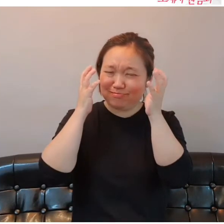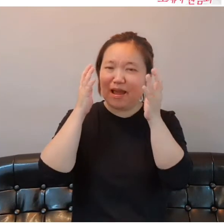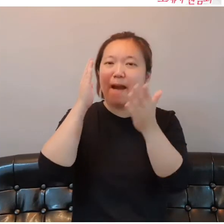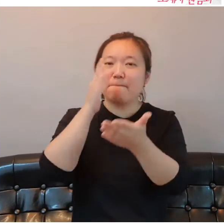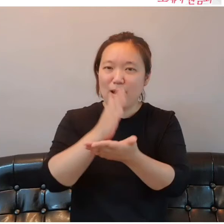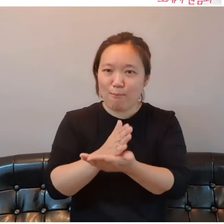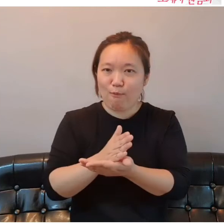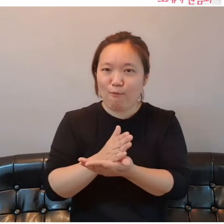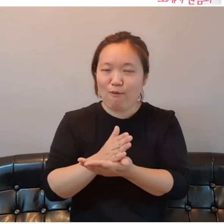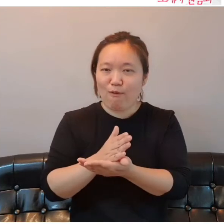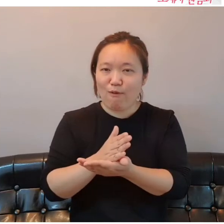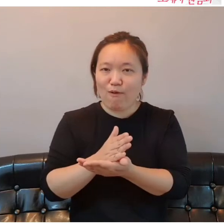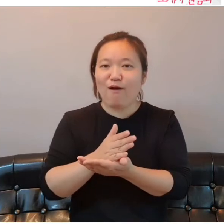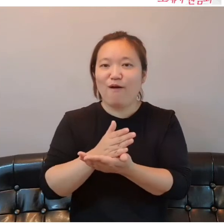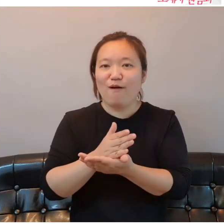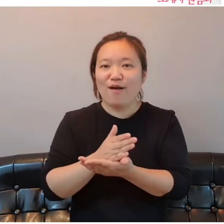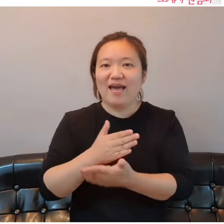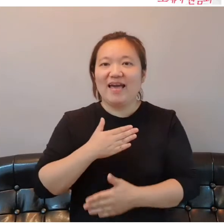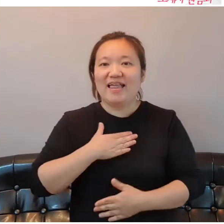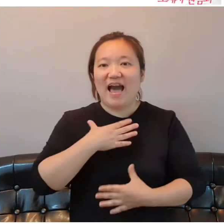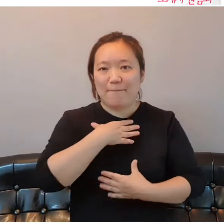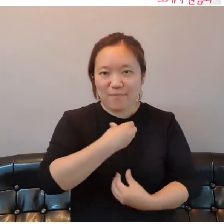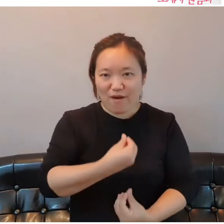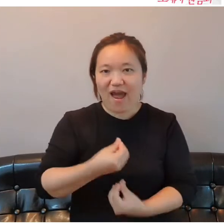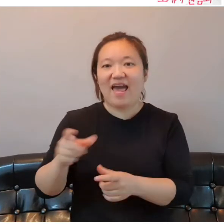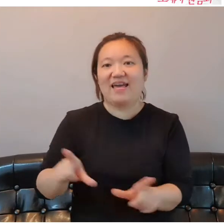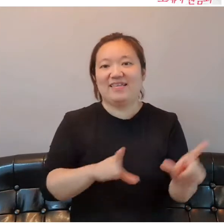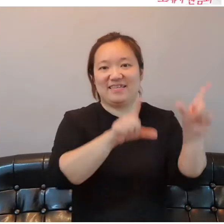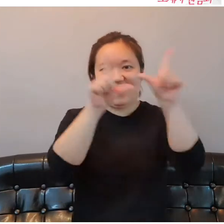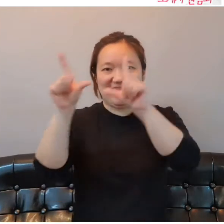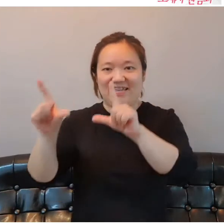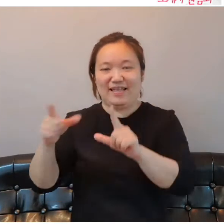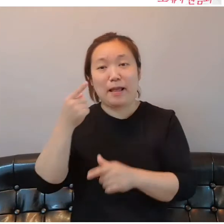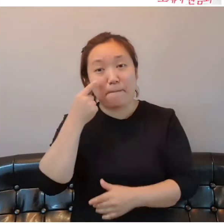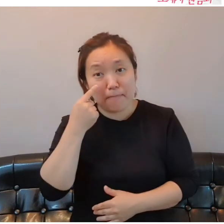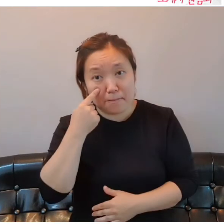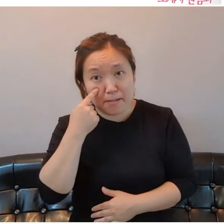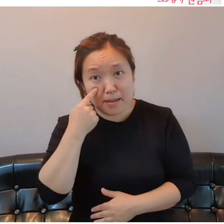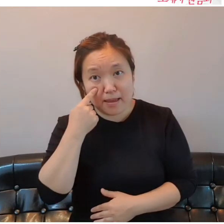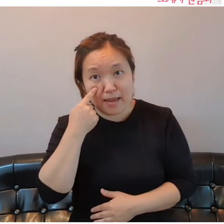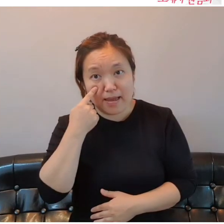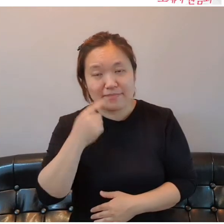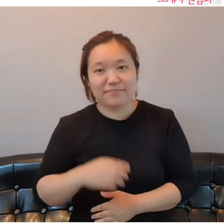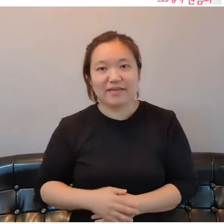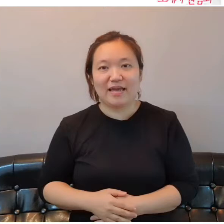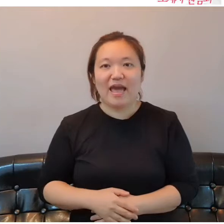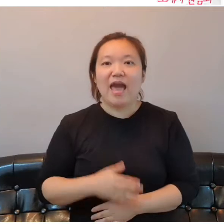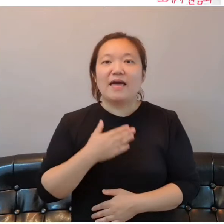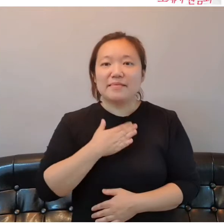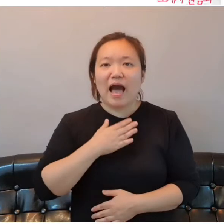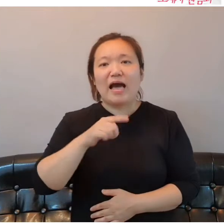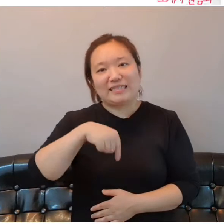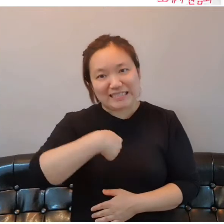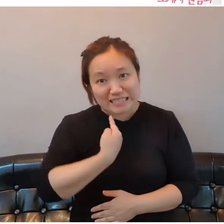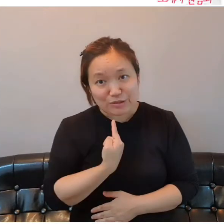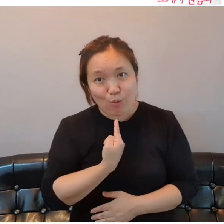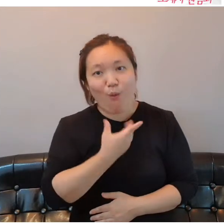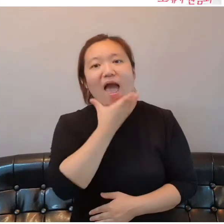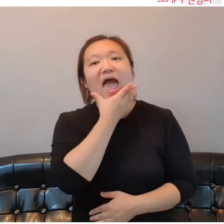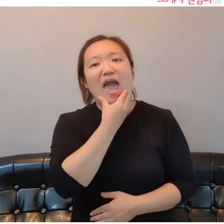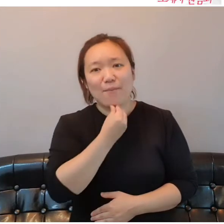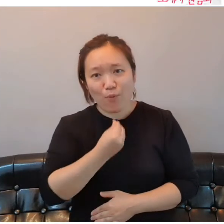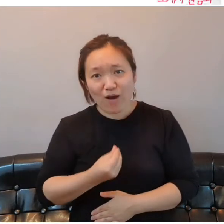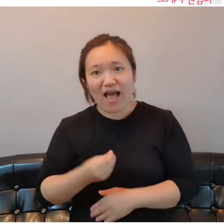어렵습니다. 이렇게 오롯한 스스로의 행복한 삶을 사시기를 희망하신다면 지금